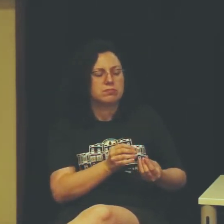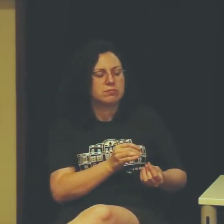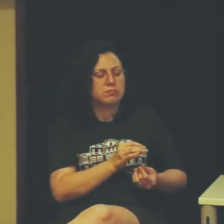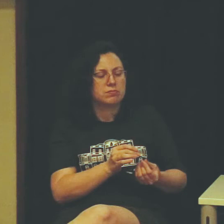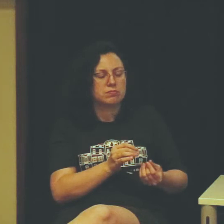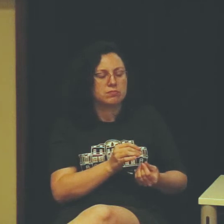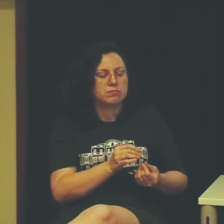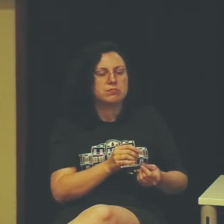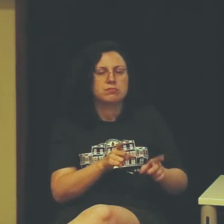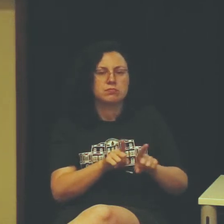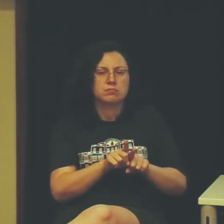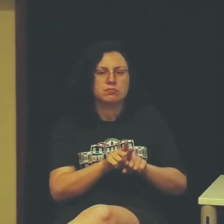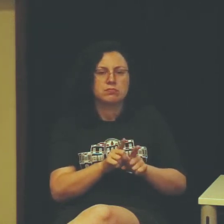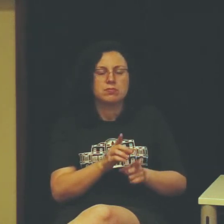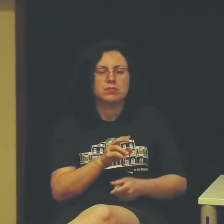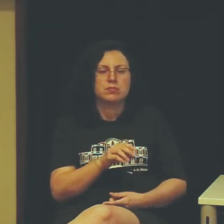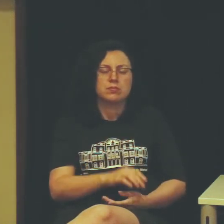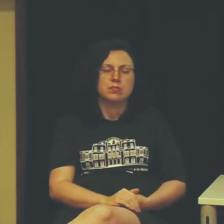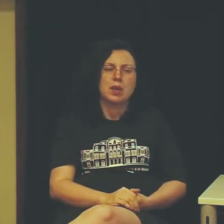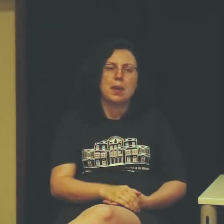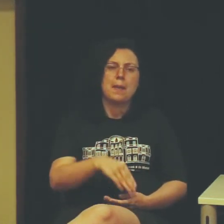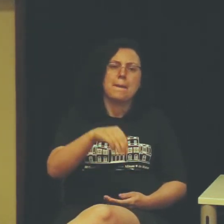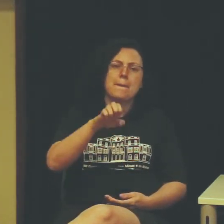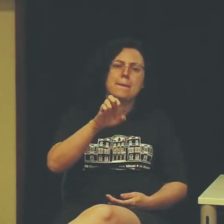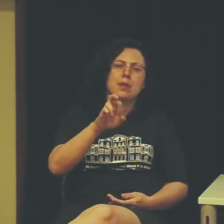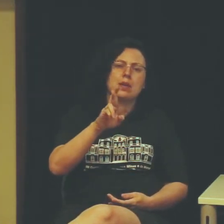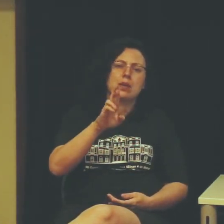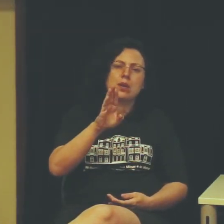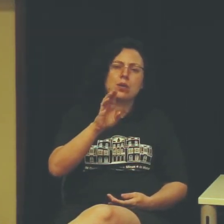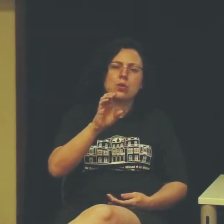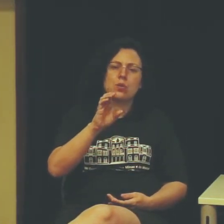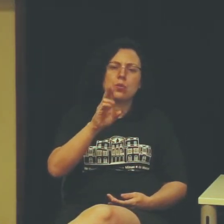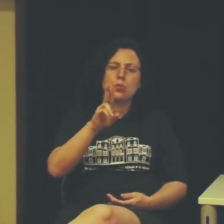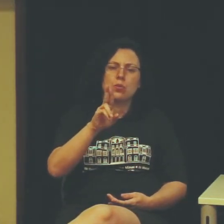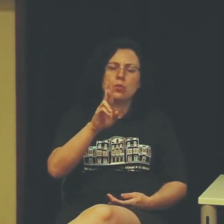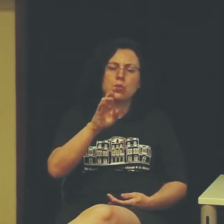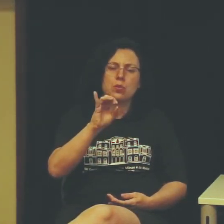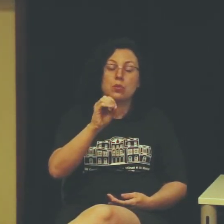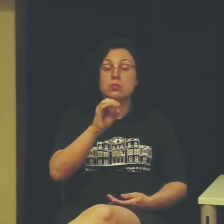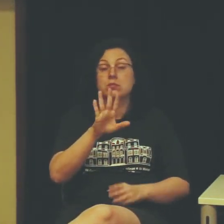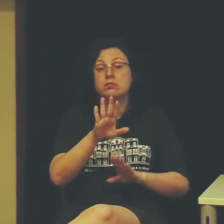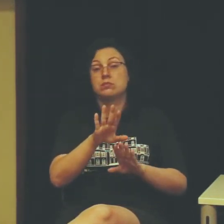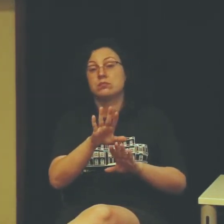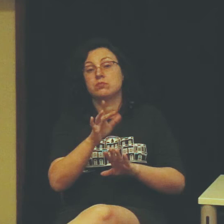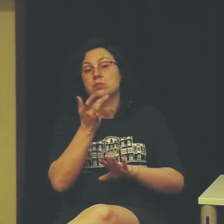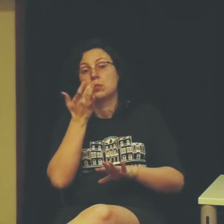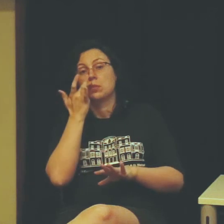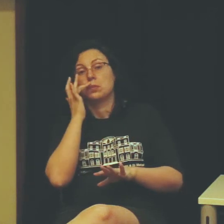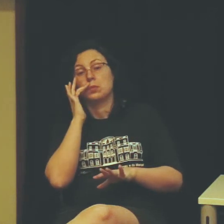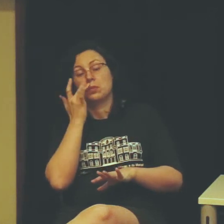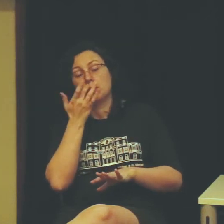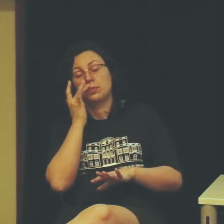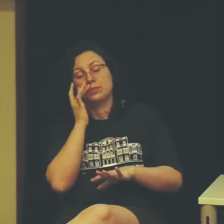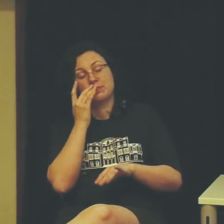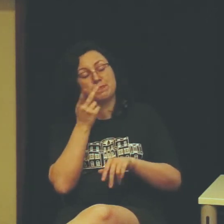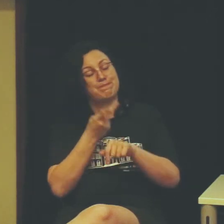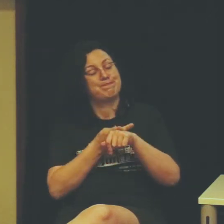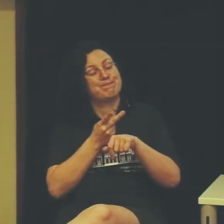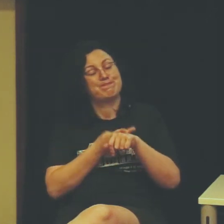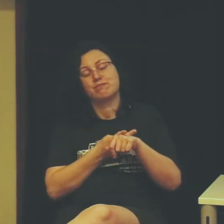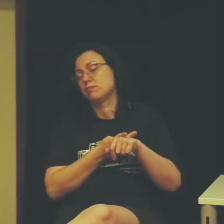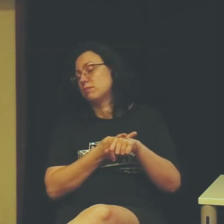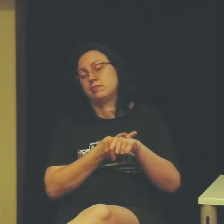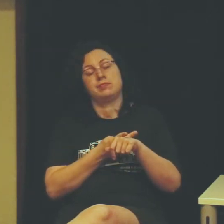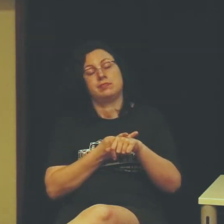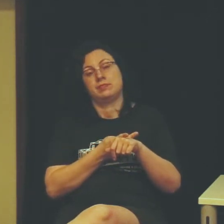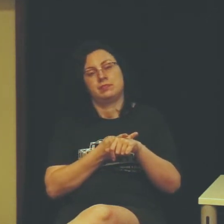metais menos nobres, por exemplo, o mercúrio. Por outro lado, ouro e prata, ele não conseguia se precipitar. Isso aqui foi uma coisa